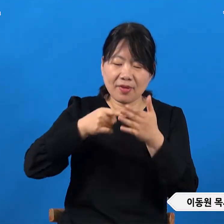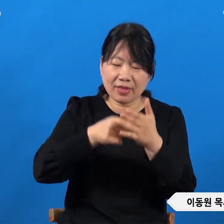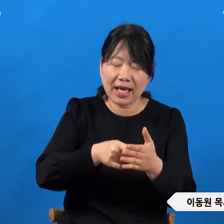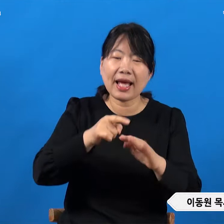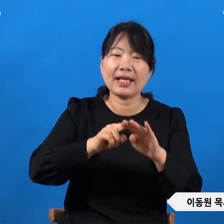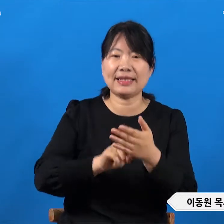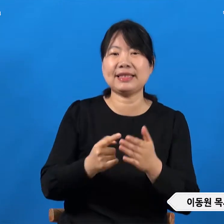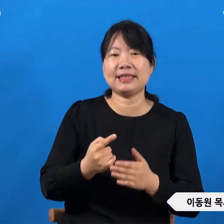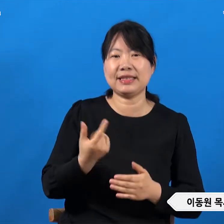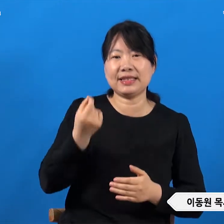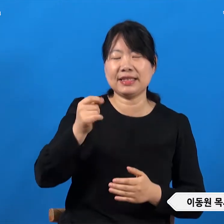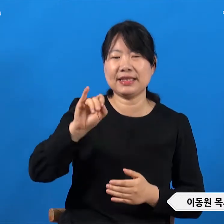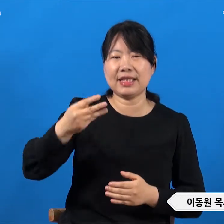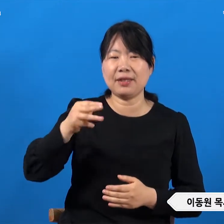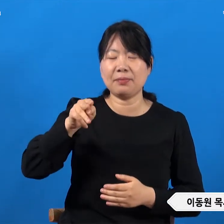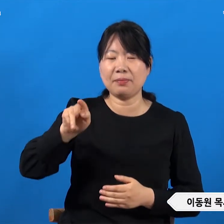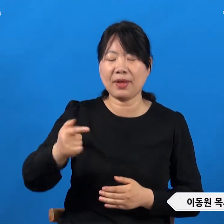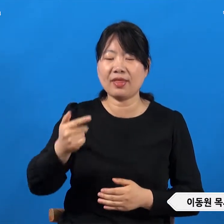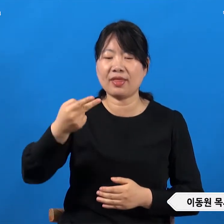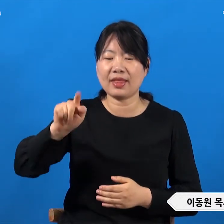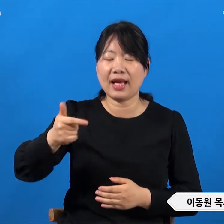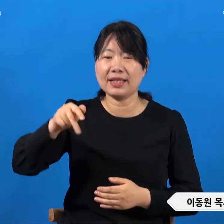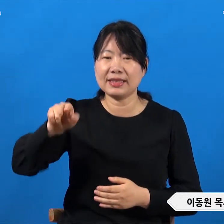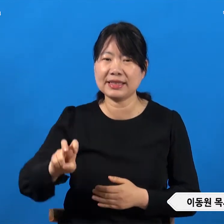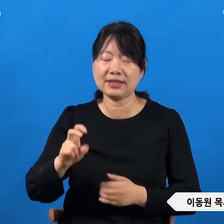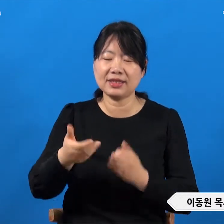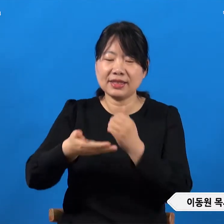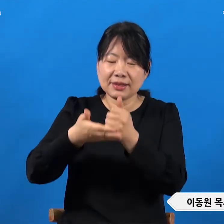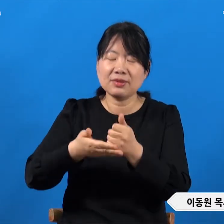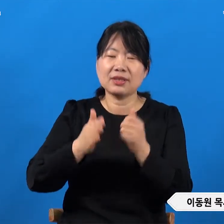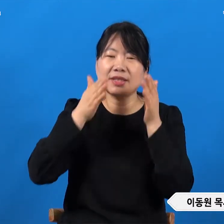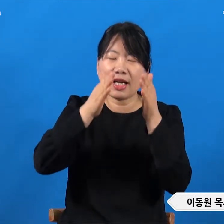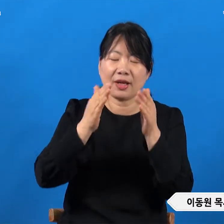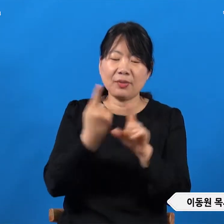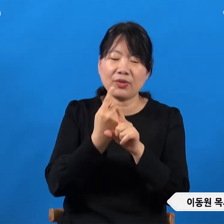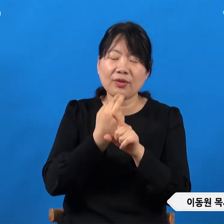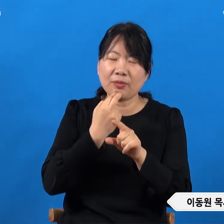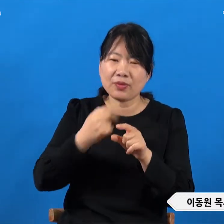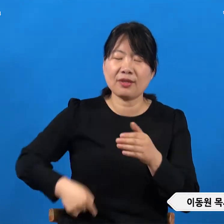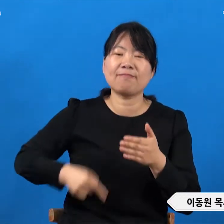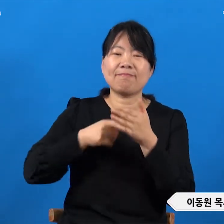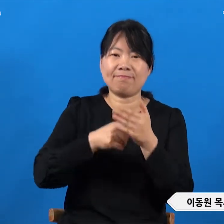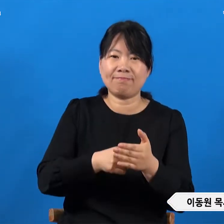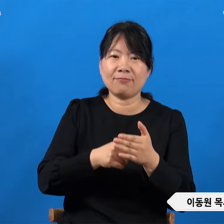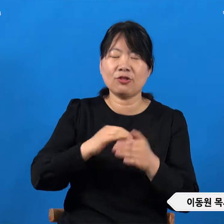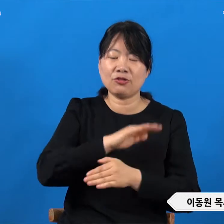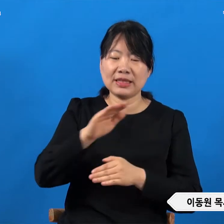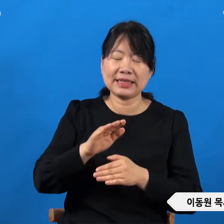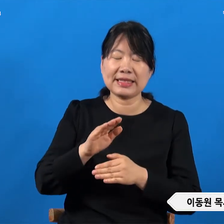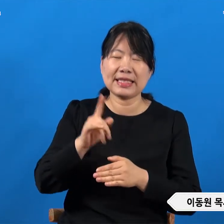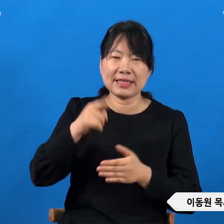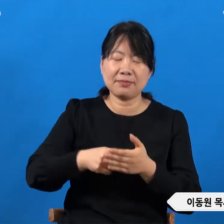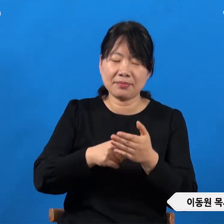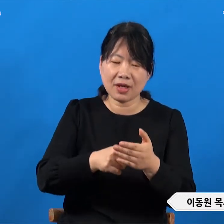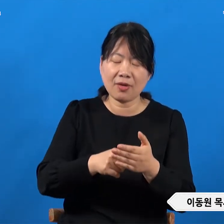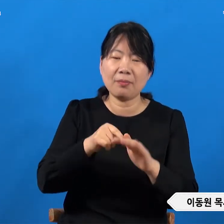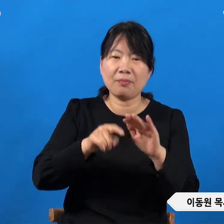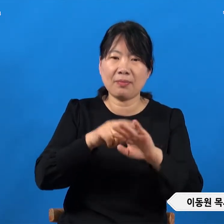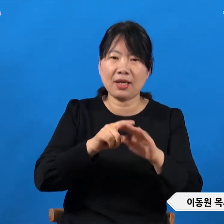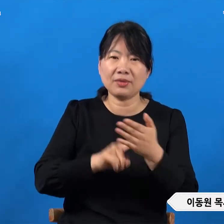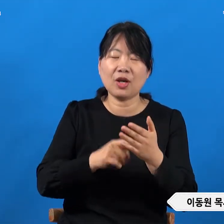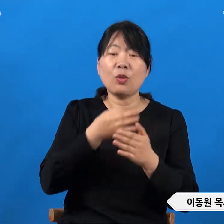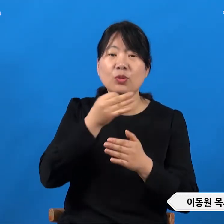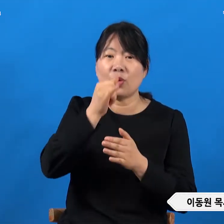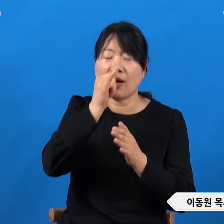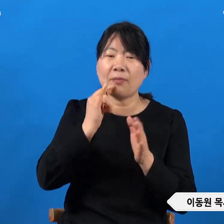일편단심입니다. 네. 임을 향한 변치 않는 붉은 마음, 그것을 우리는 일편단심이라고 불러왔어요.